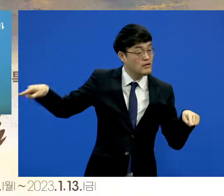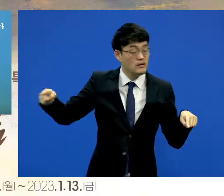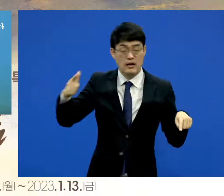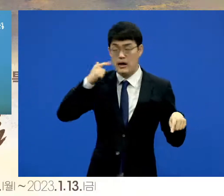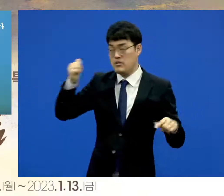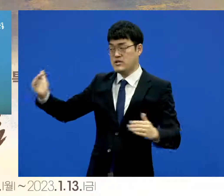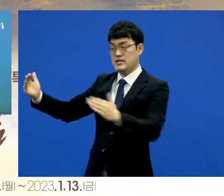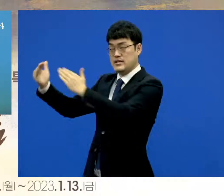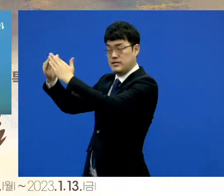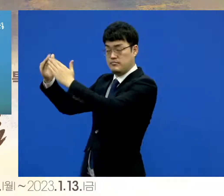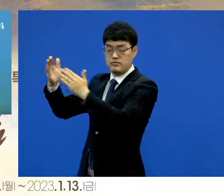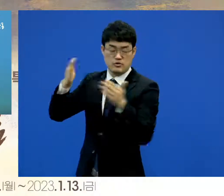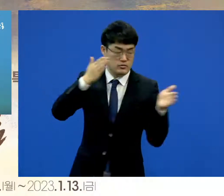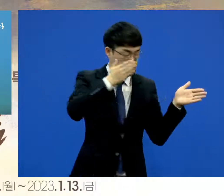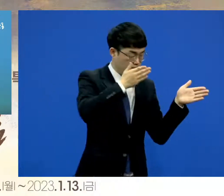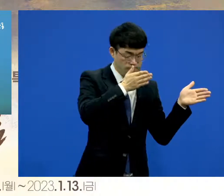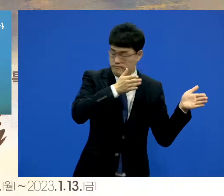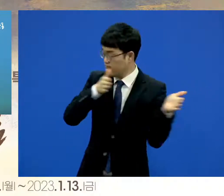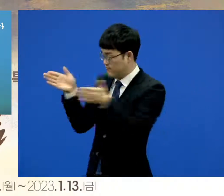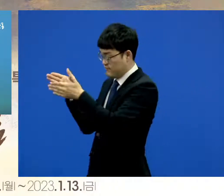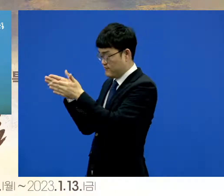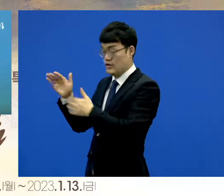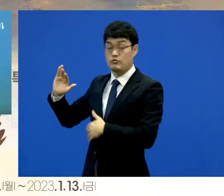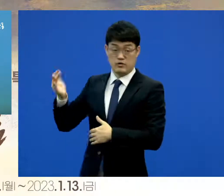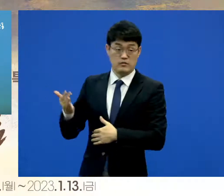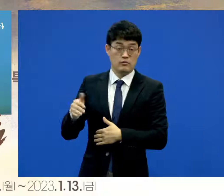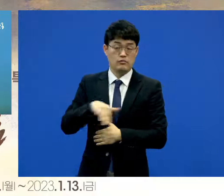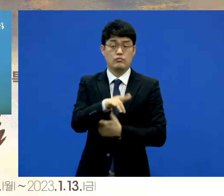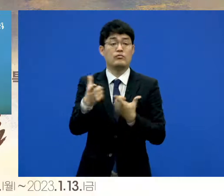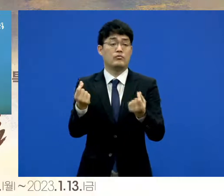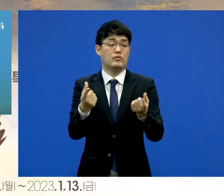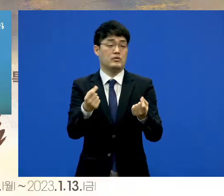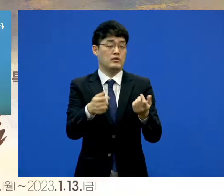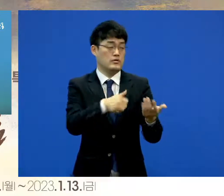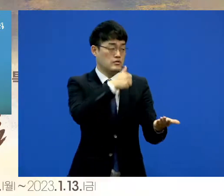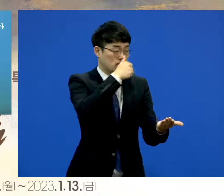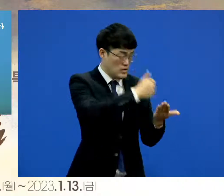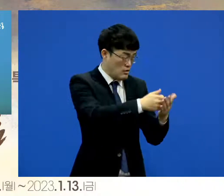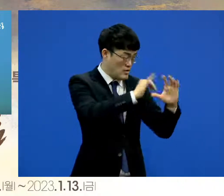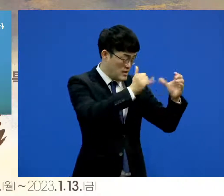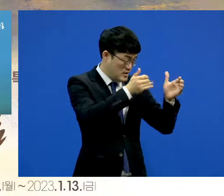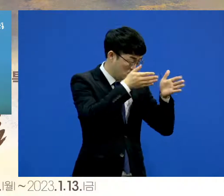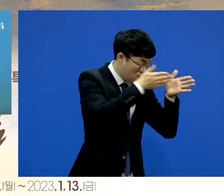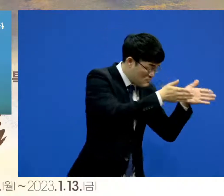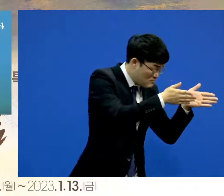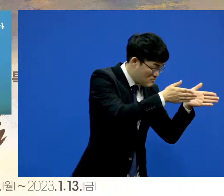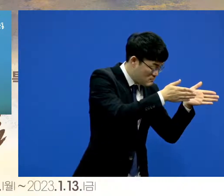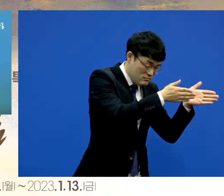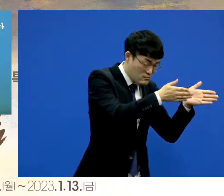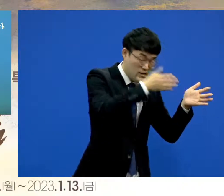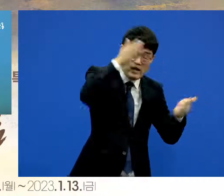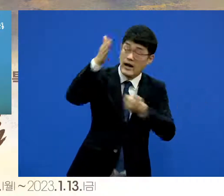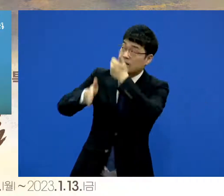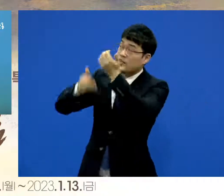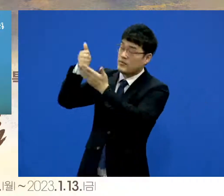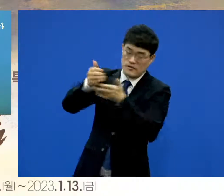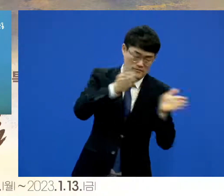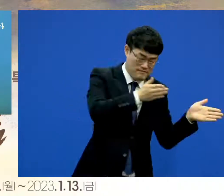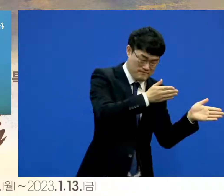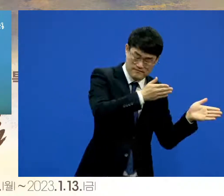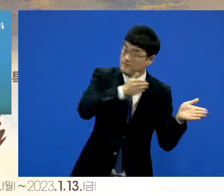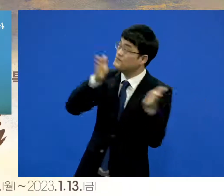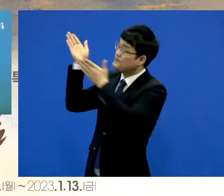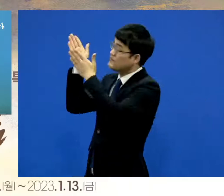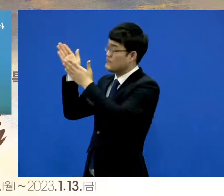회심은 하나님에게로 돌아가는 것입니다. 반드시 돌아가야 합니다. 회심은 선택이